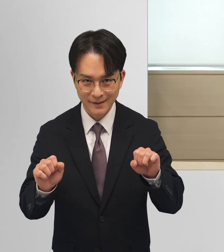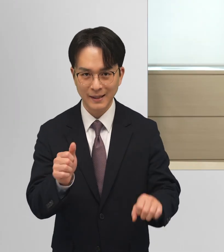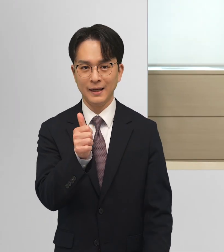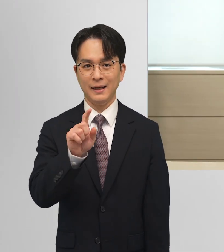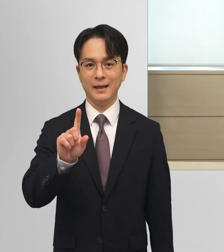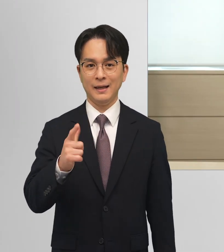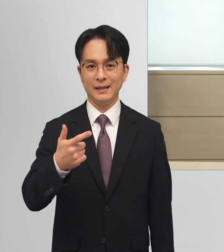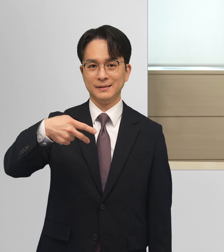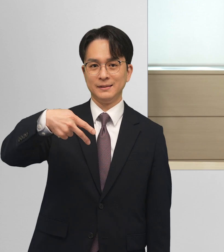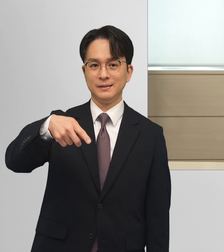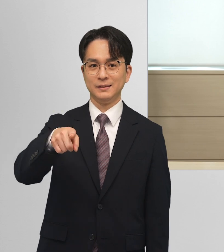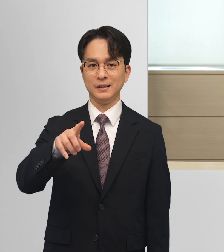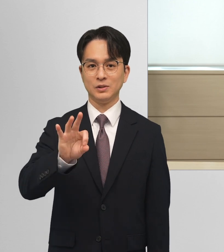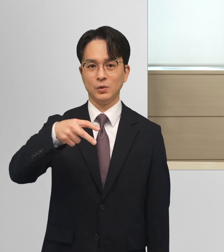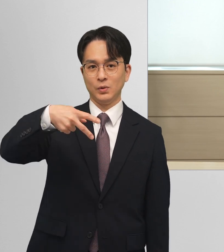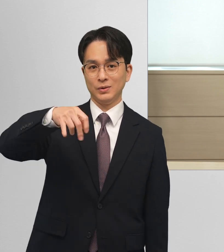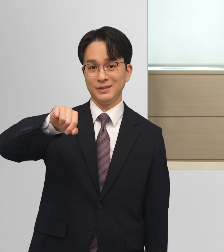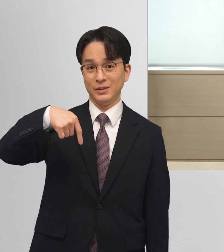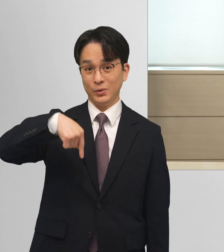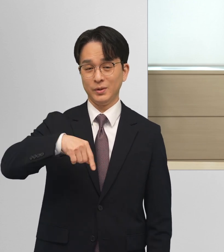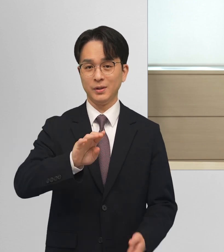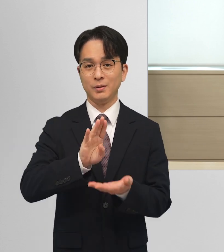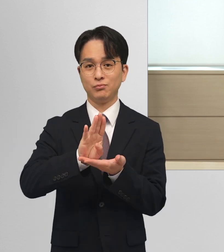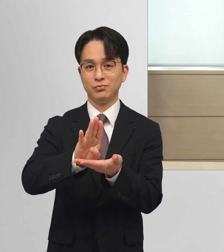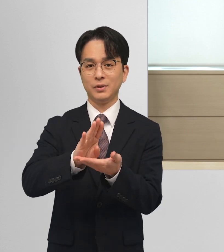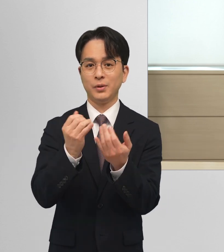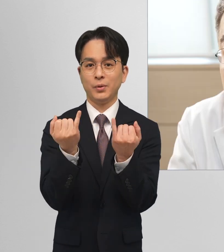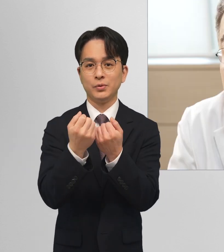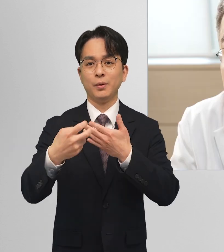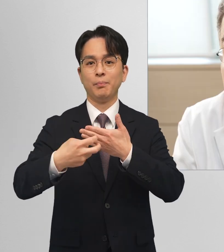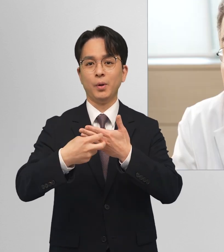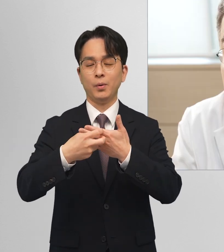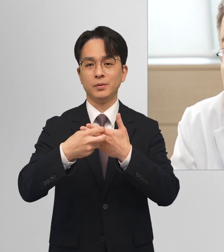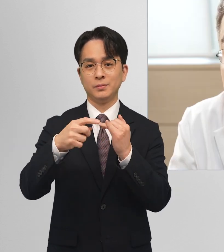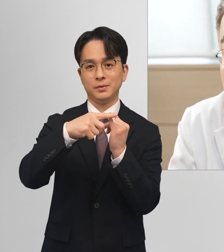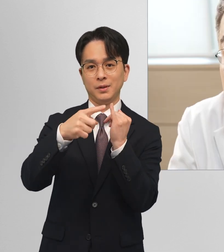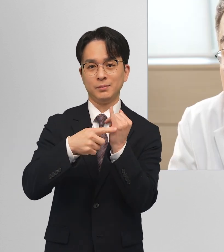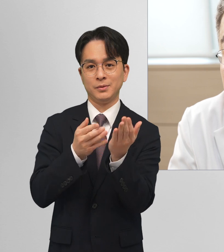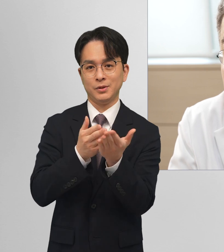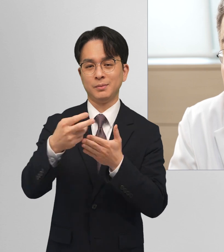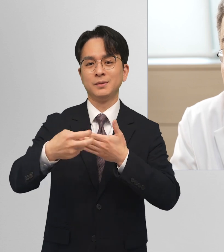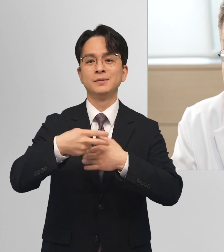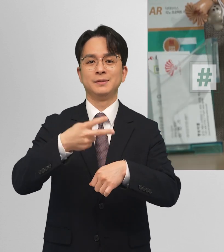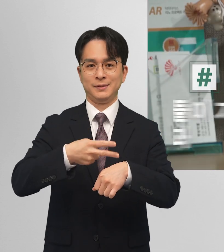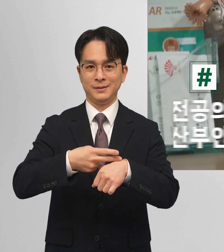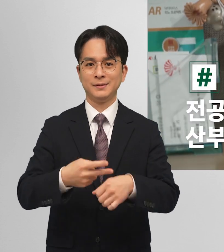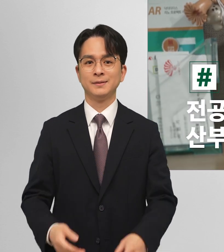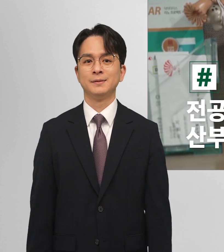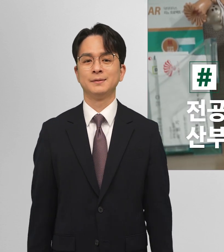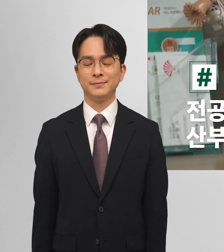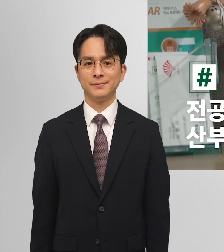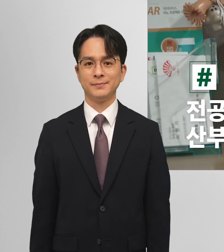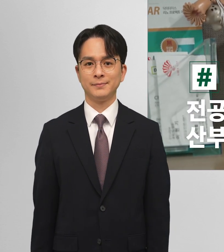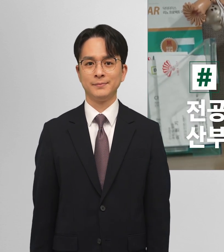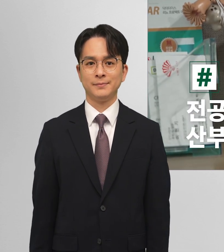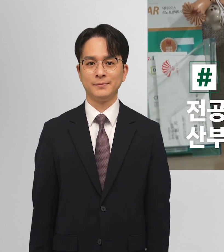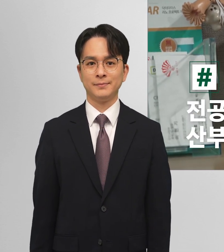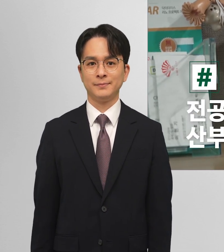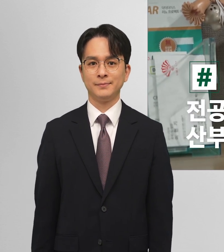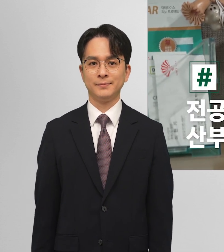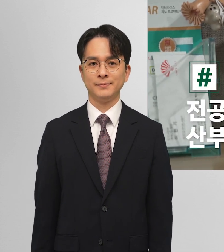안녕하세요. 저는 분당에서 필수 의료의 주축인 산부인과 전문의 한성식입니다.